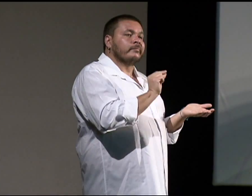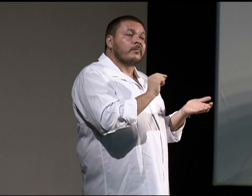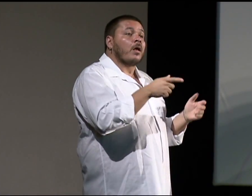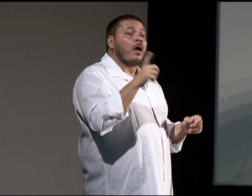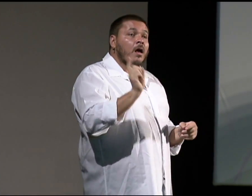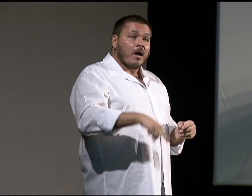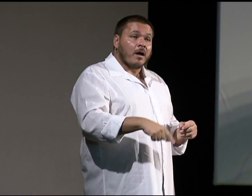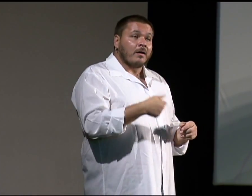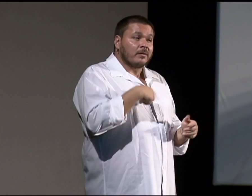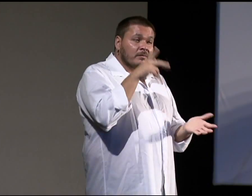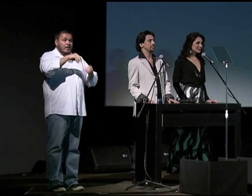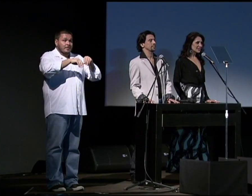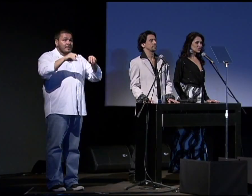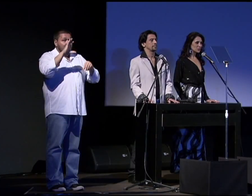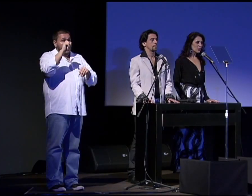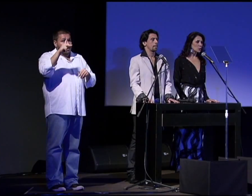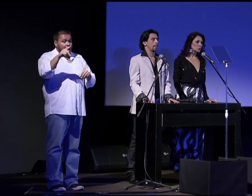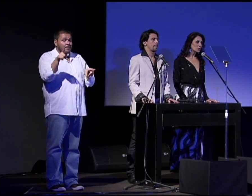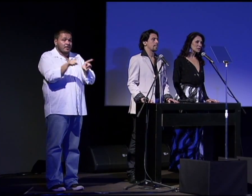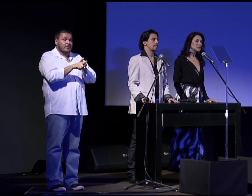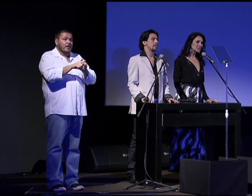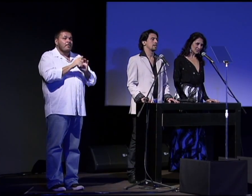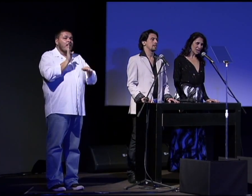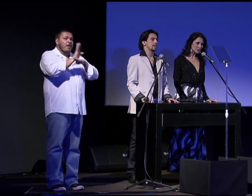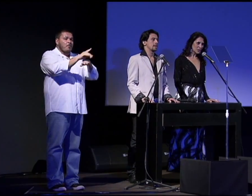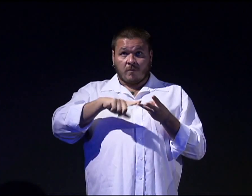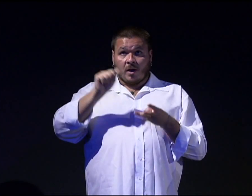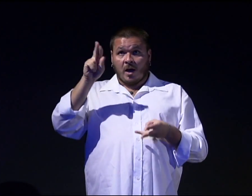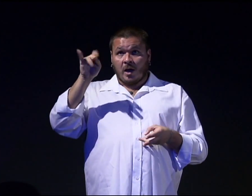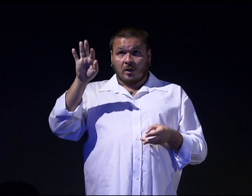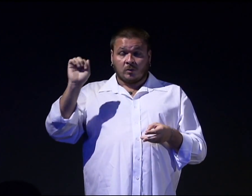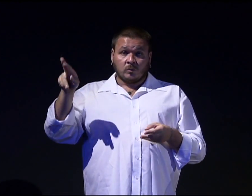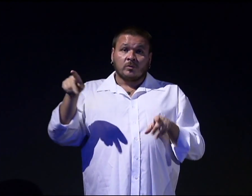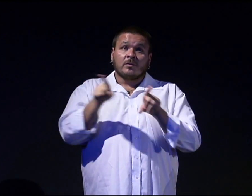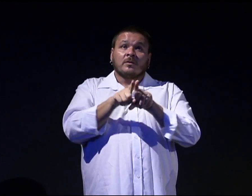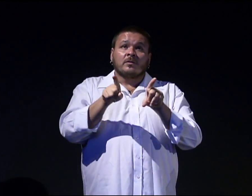brasília onde também será realizada a cerimônia de encerramento do festival